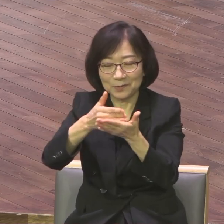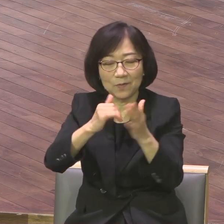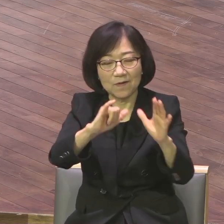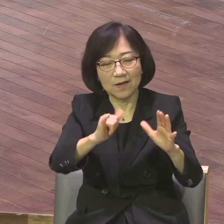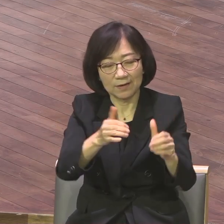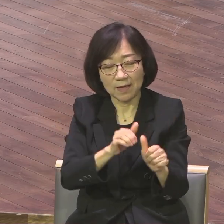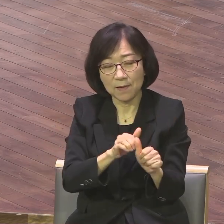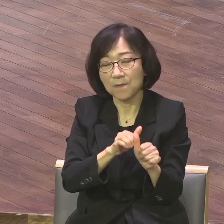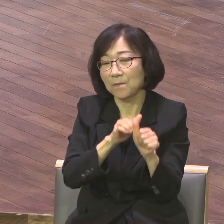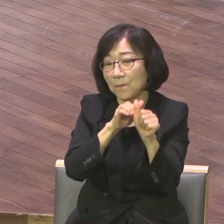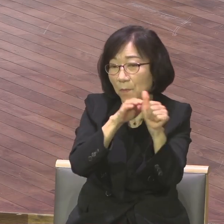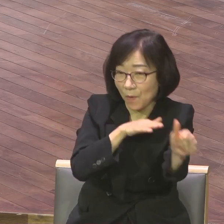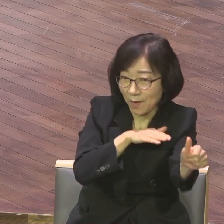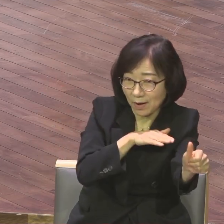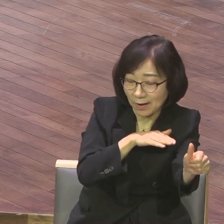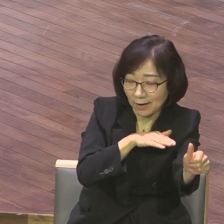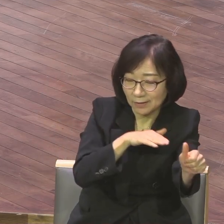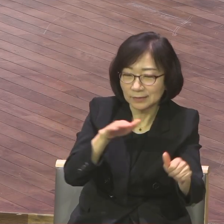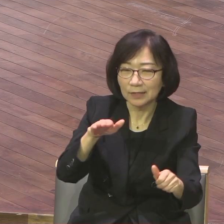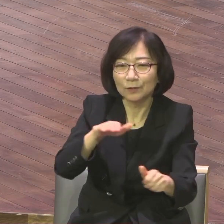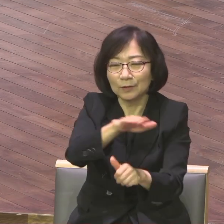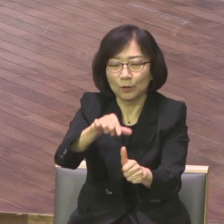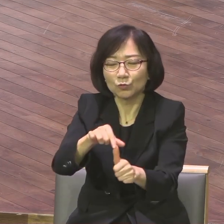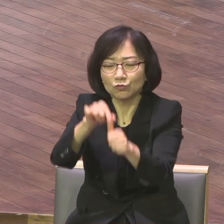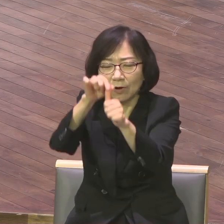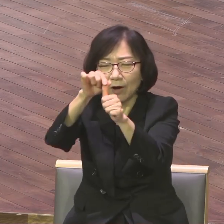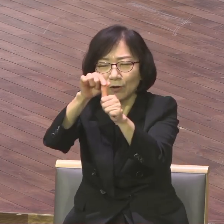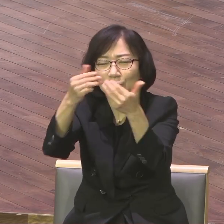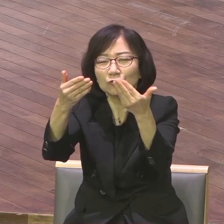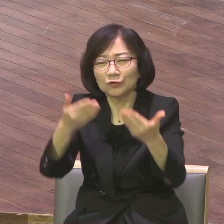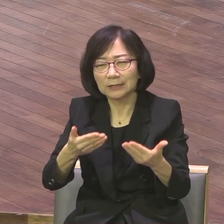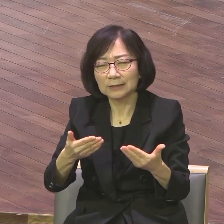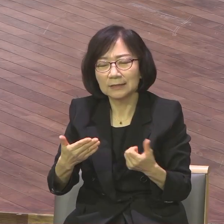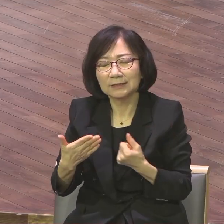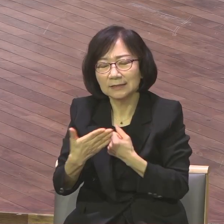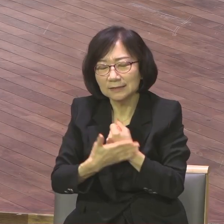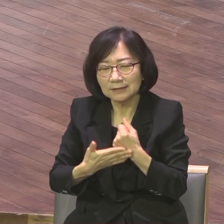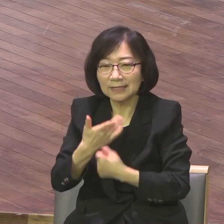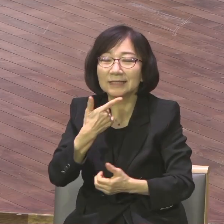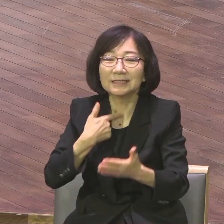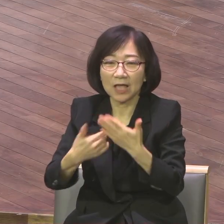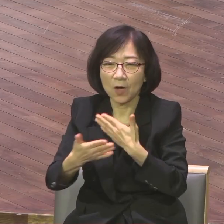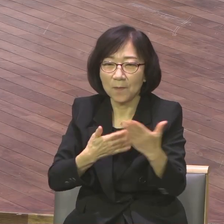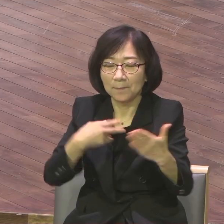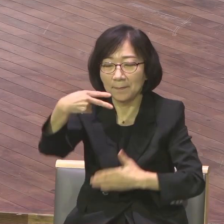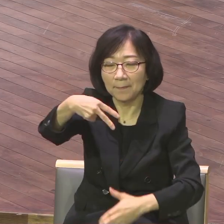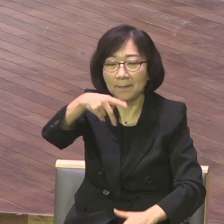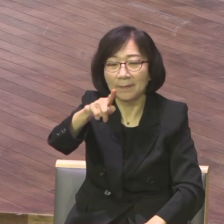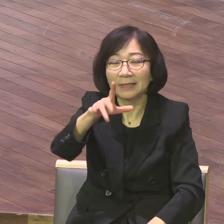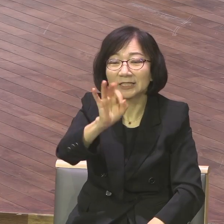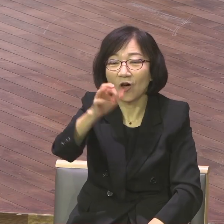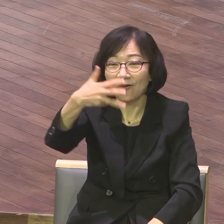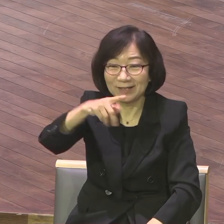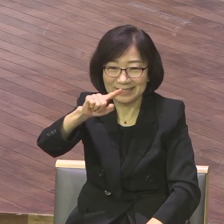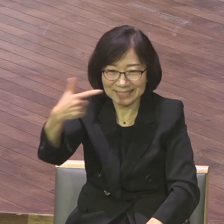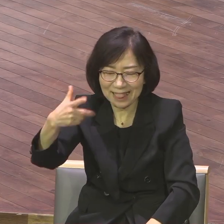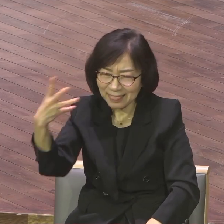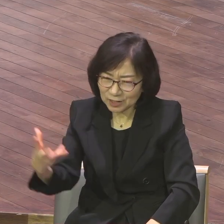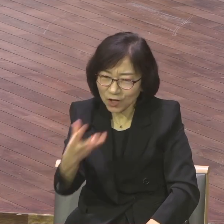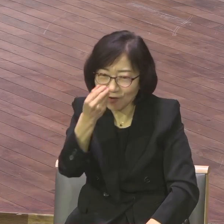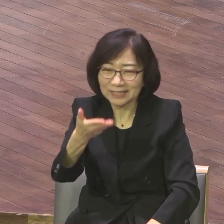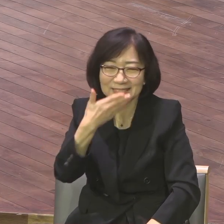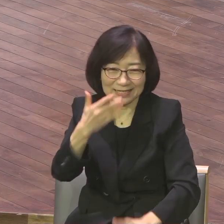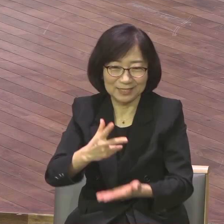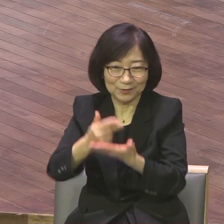놀라운 구원의 은혜를 체험하는 성찬주일입니다. 자, 다 종교개혁자